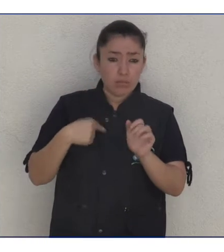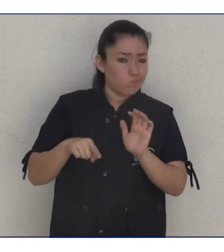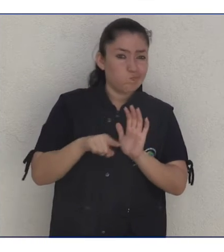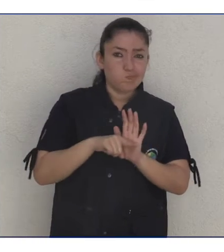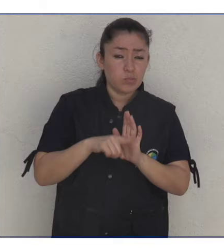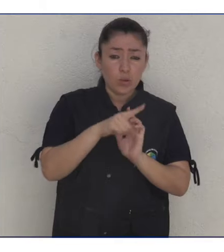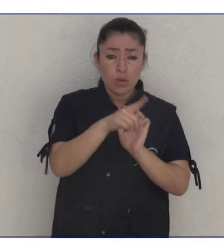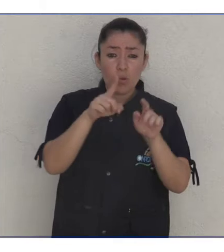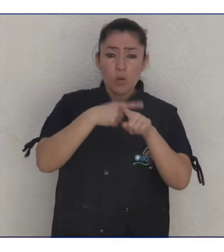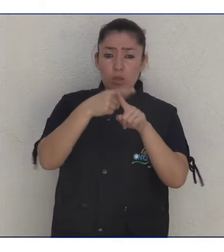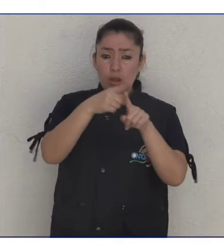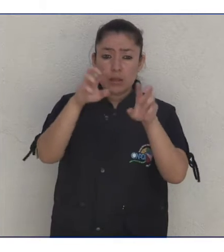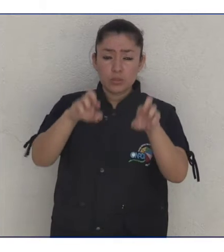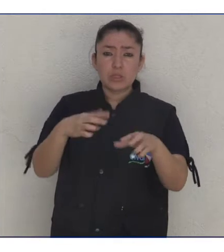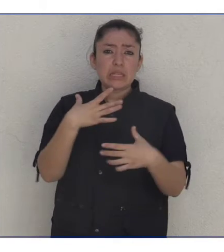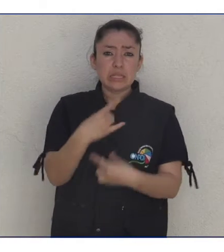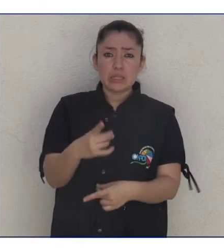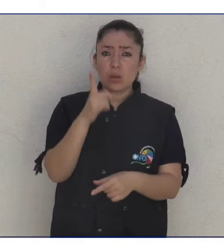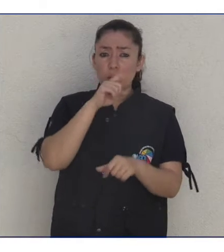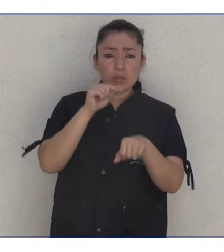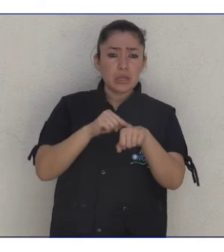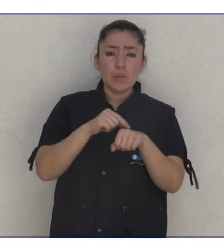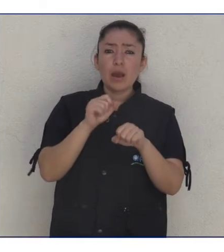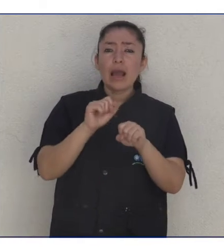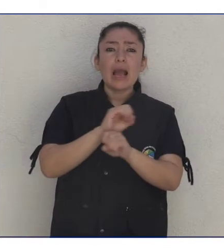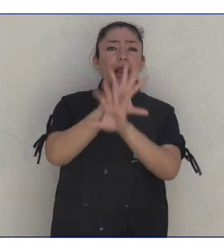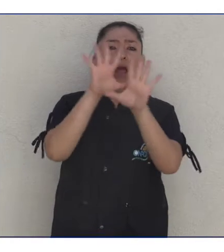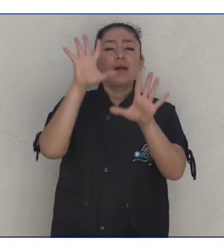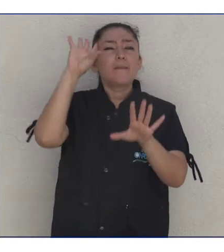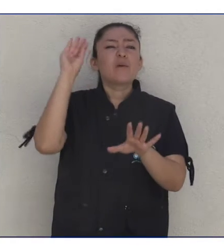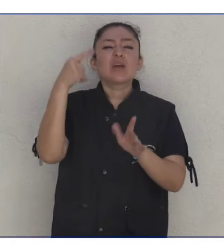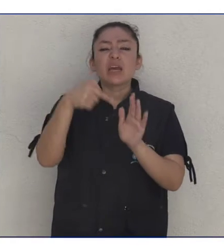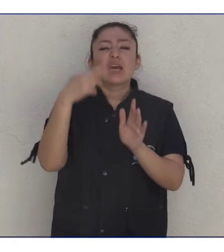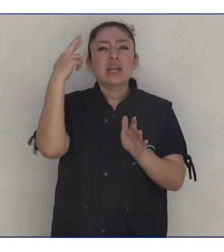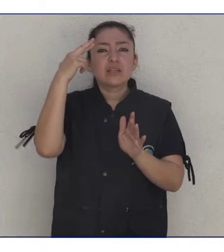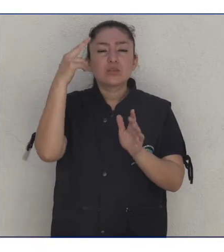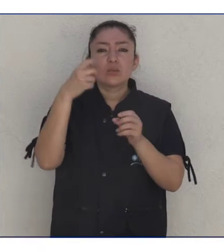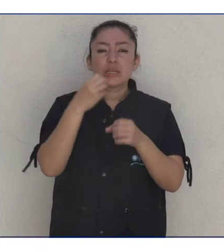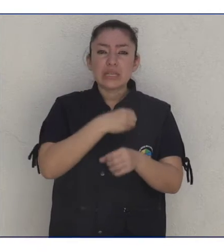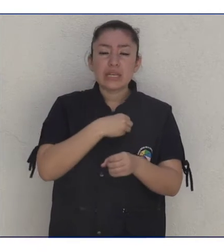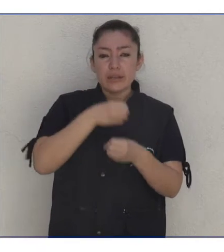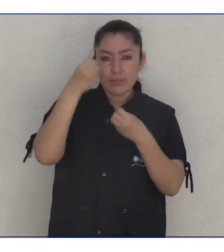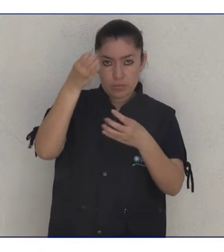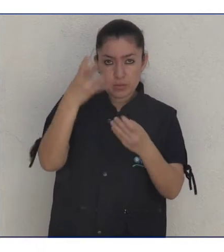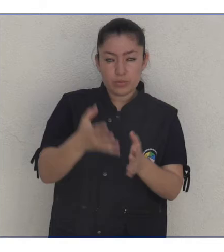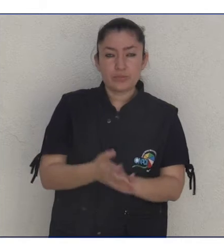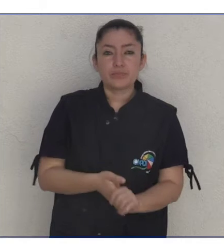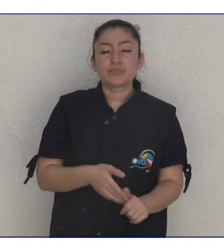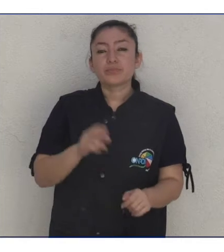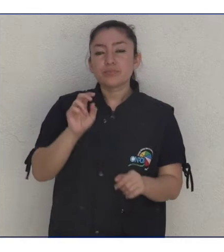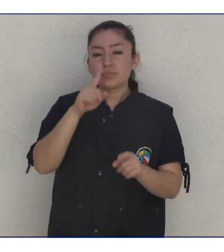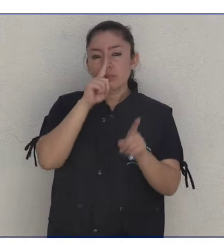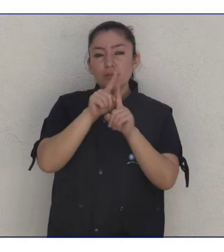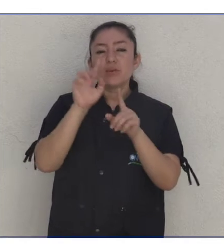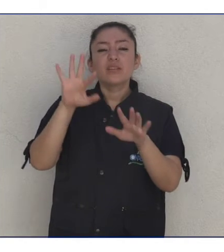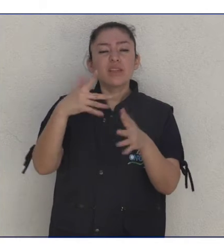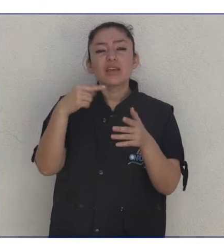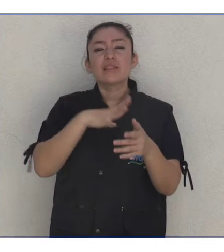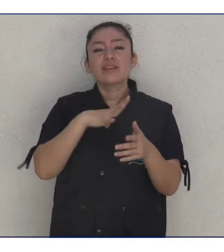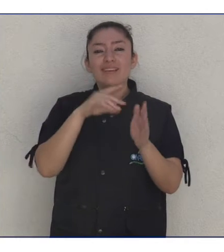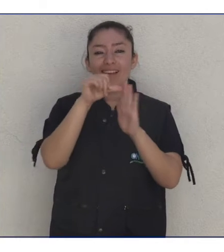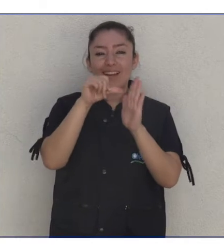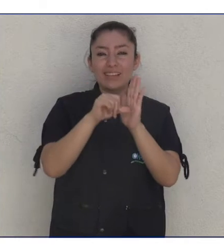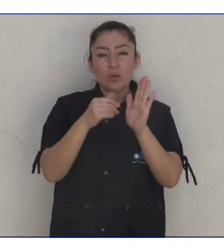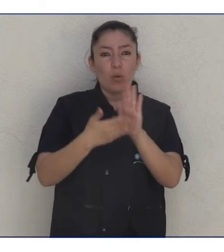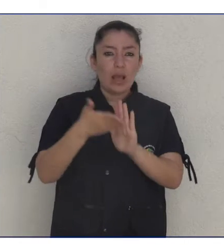cuando el interesado, dentro del plazo concedido, no haya hecho las aclaraciones solicitadas o subsanado las omisiones a que se refiere